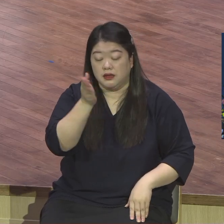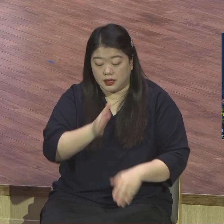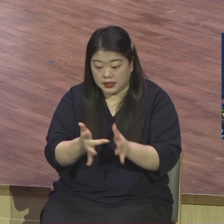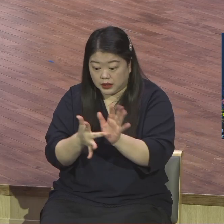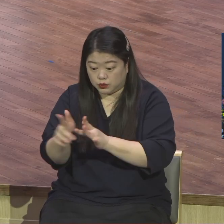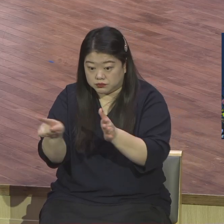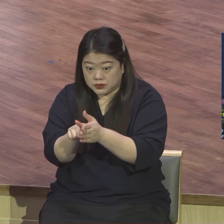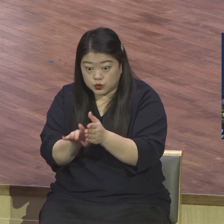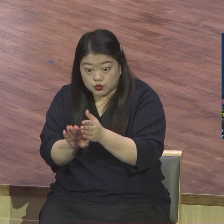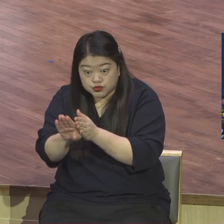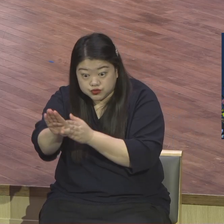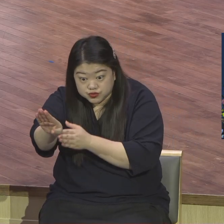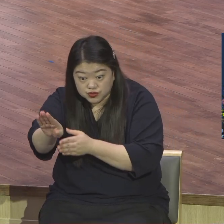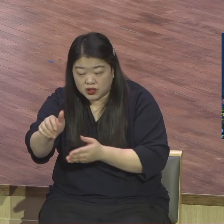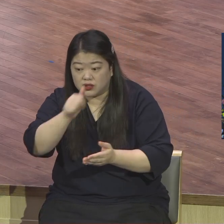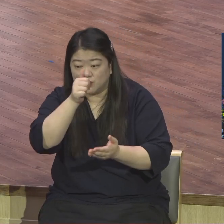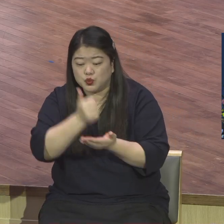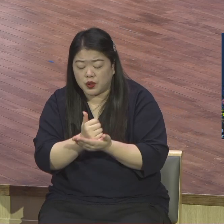없어진다.